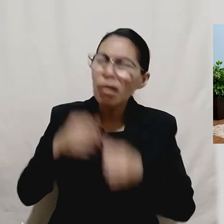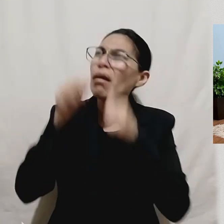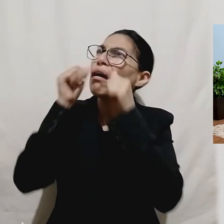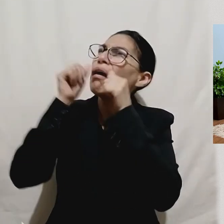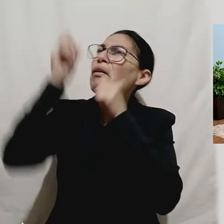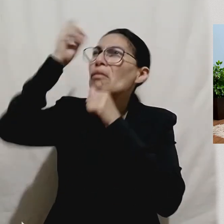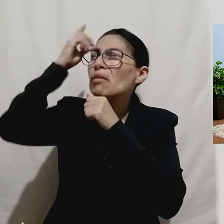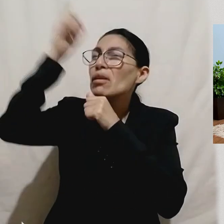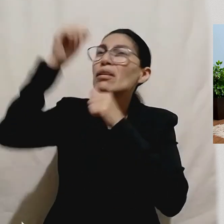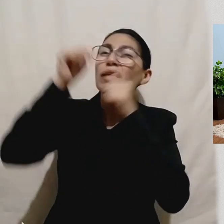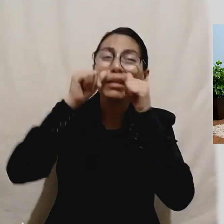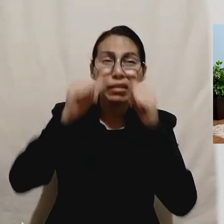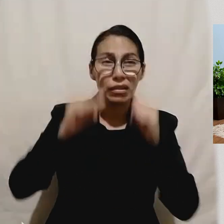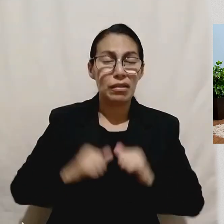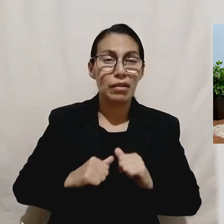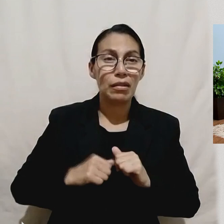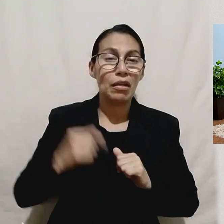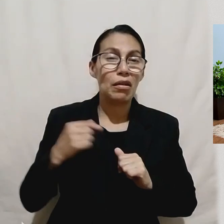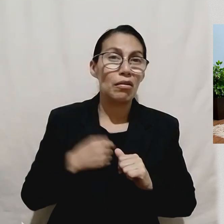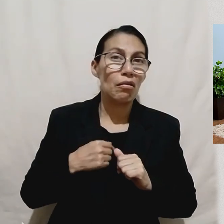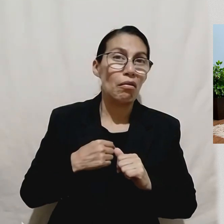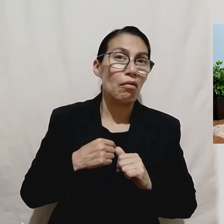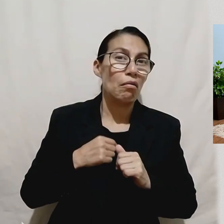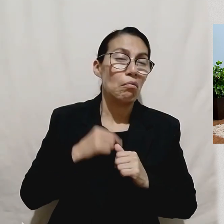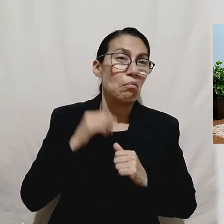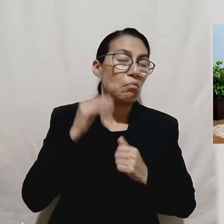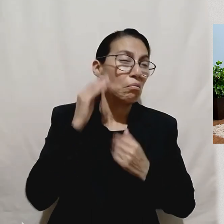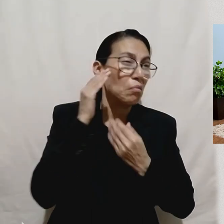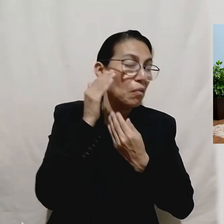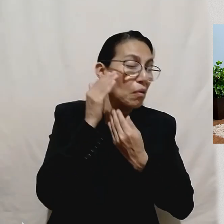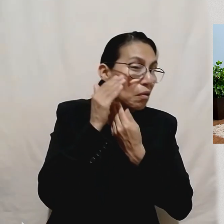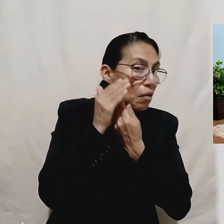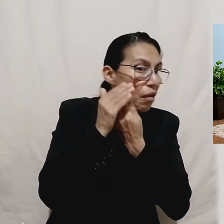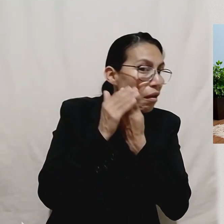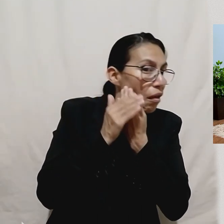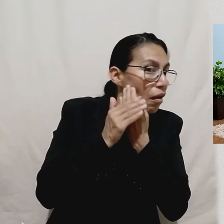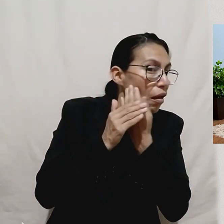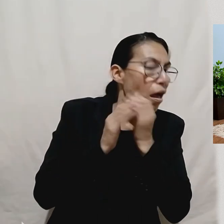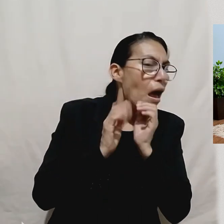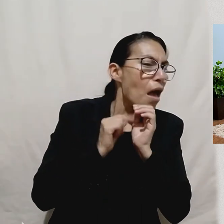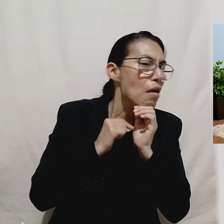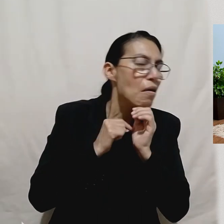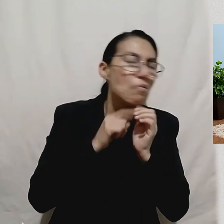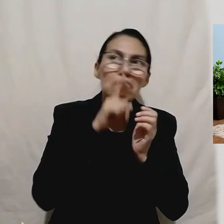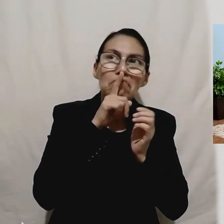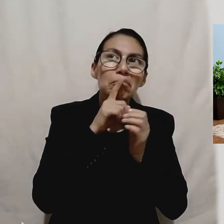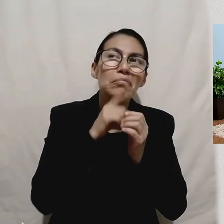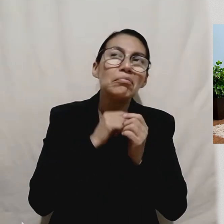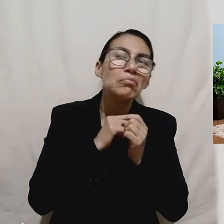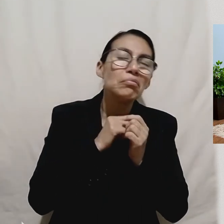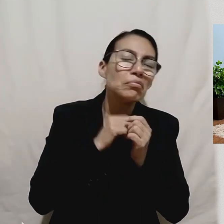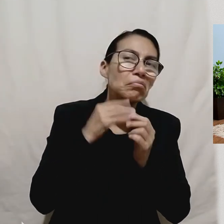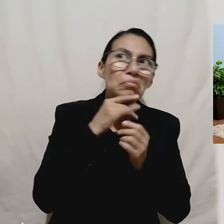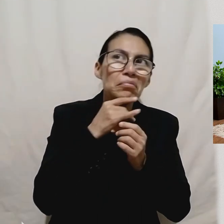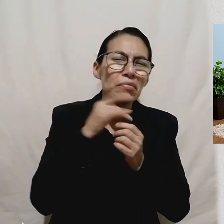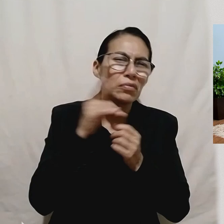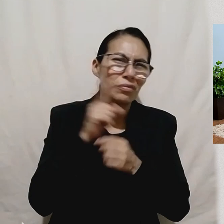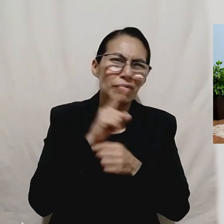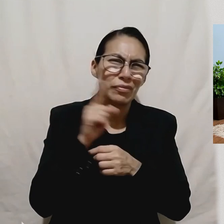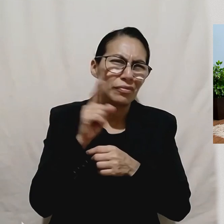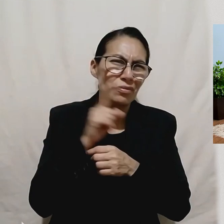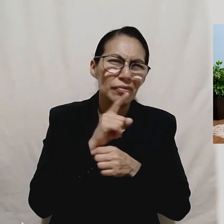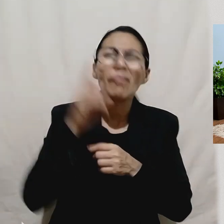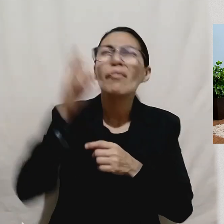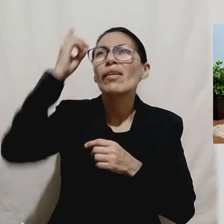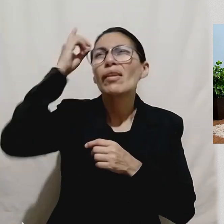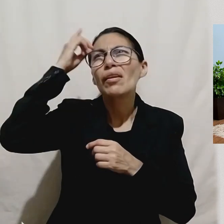que ponernos máscaras ni ni por qué tener fachadas sino eso es alguien que podemos ser Nosotros con todo y nuestros problemas con